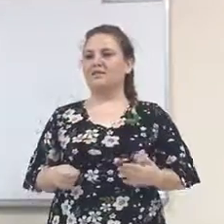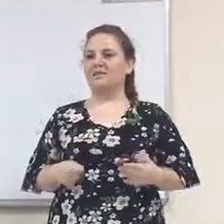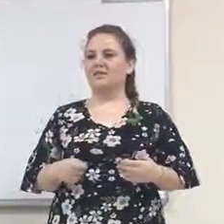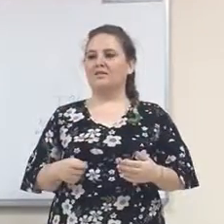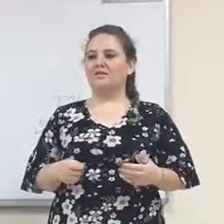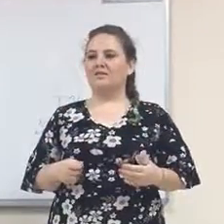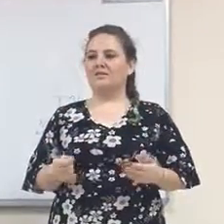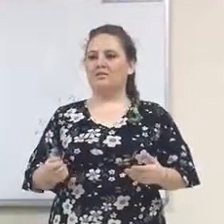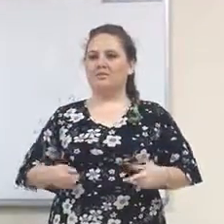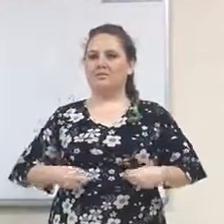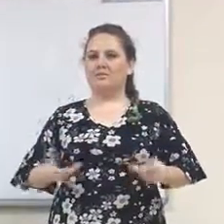masraf,